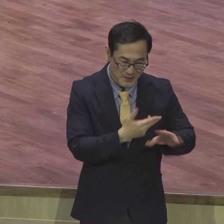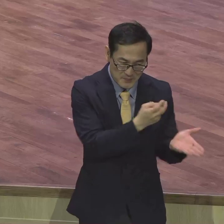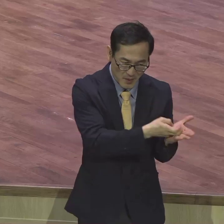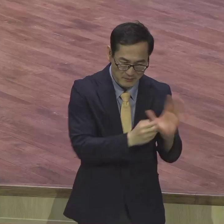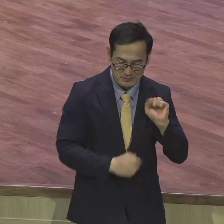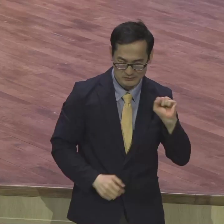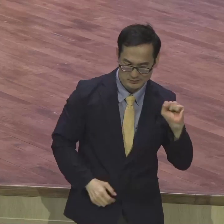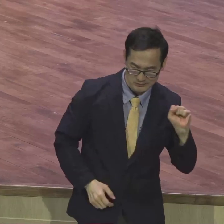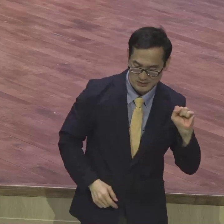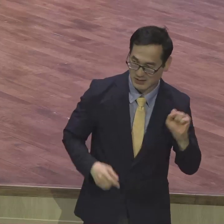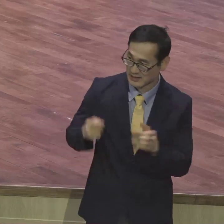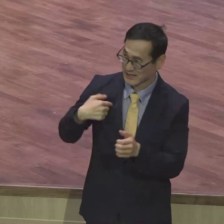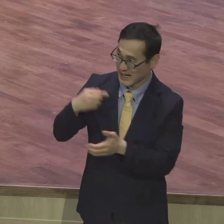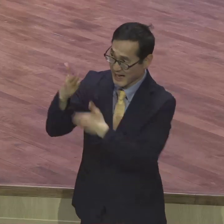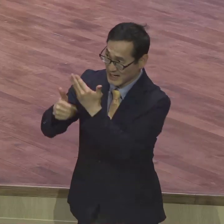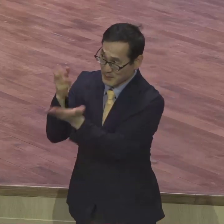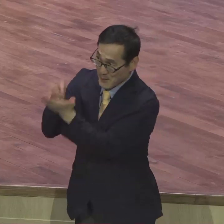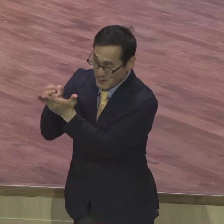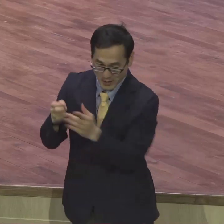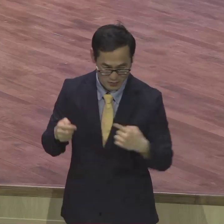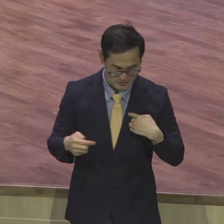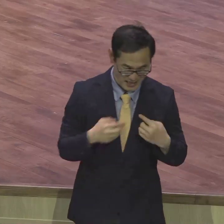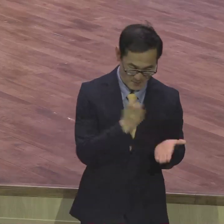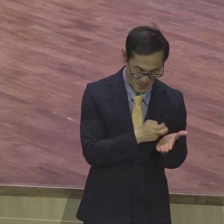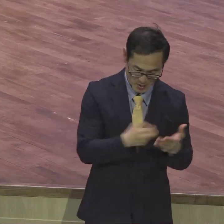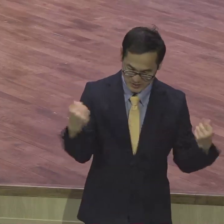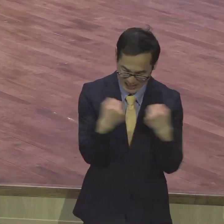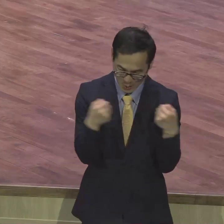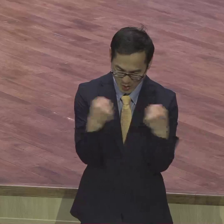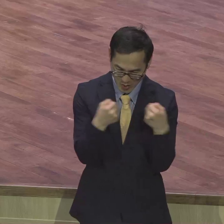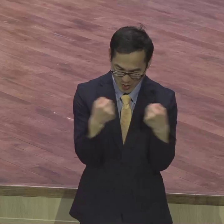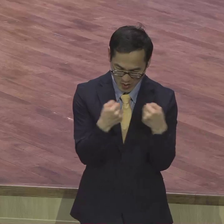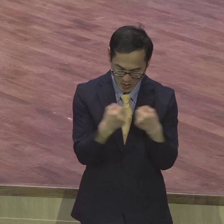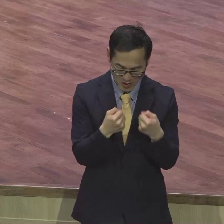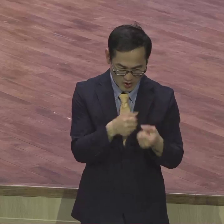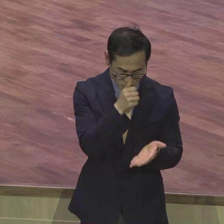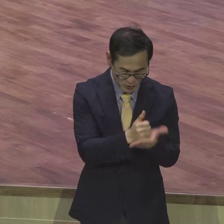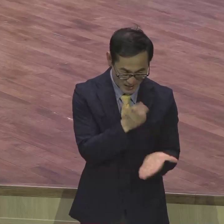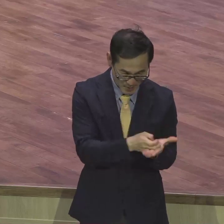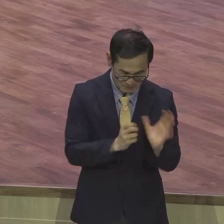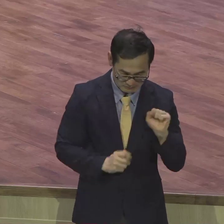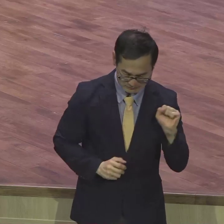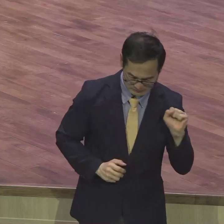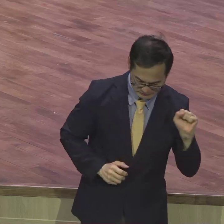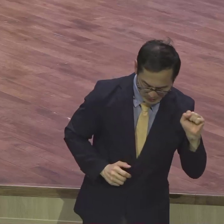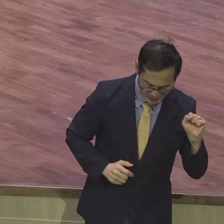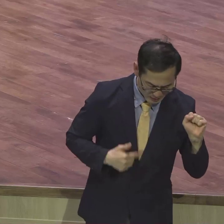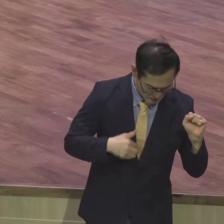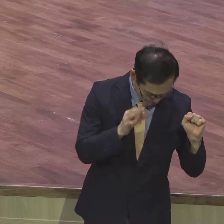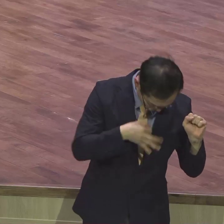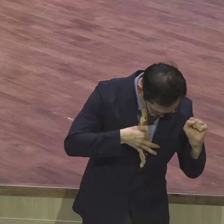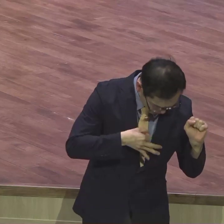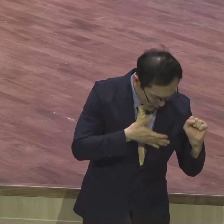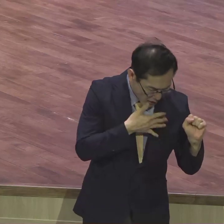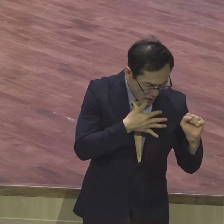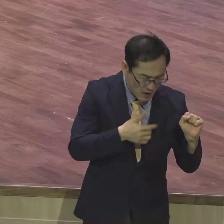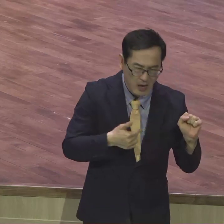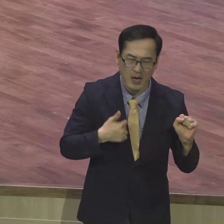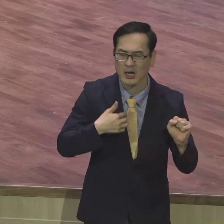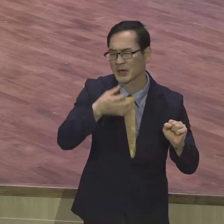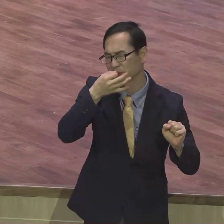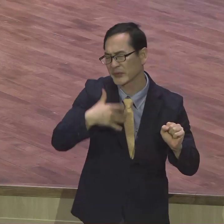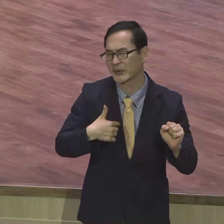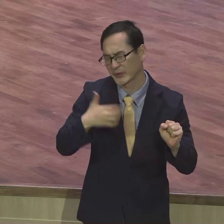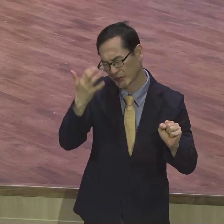내 마음의 법과 싸워 내 지체 속에 있는 죄의 법으로 나를 사로잡은 것을 보는 도다. 오호라 나는 공부한